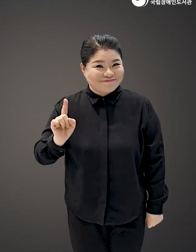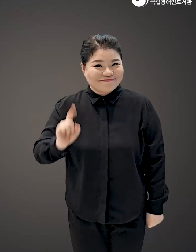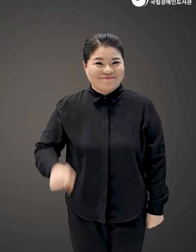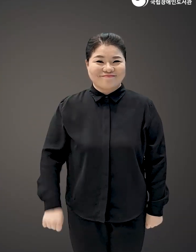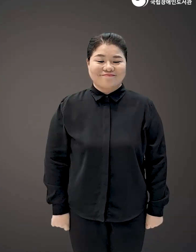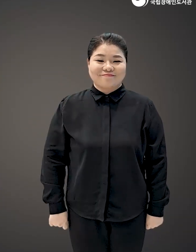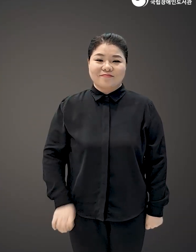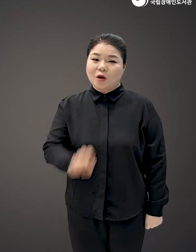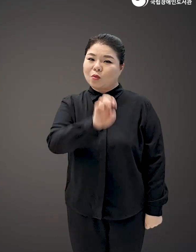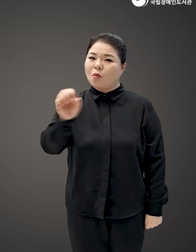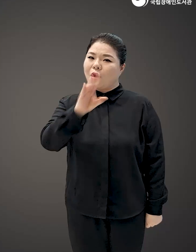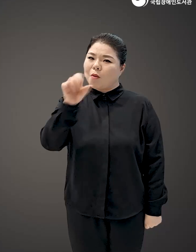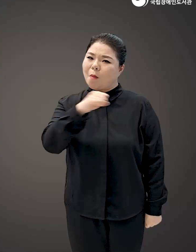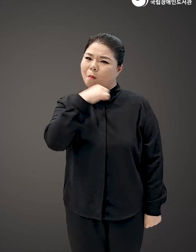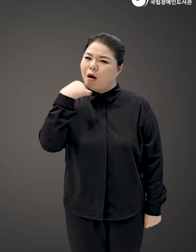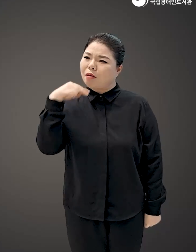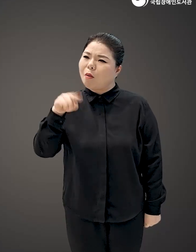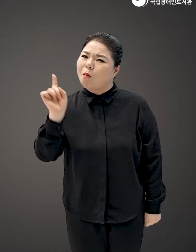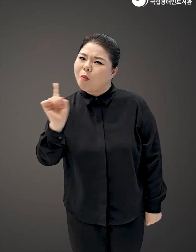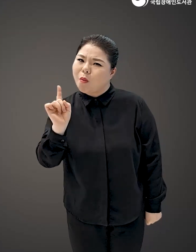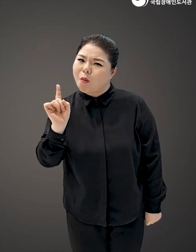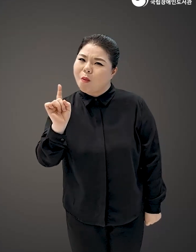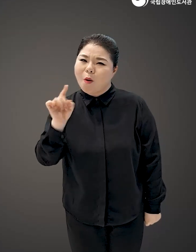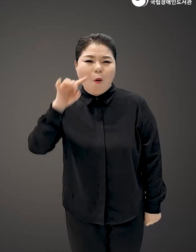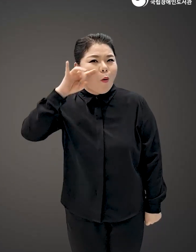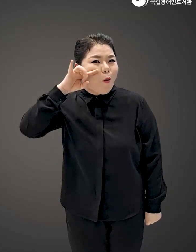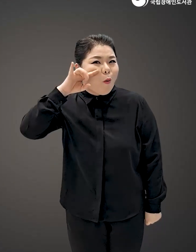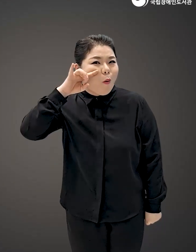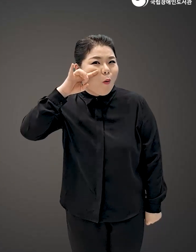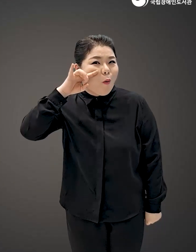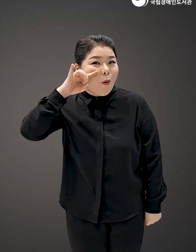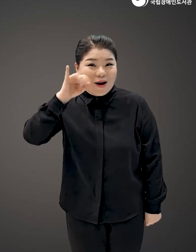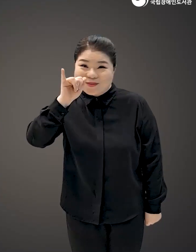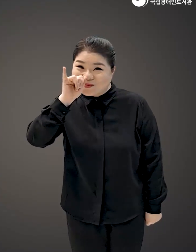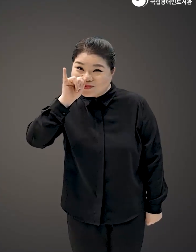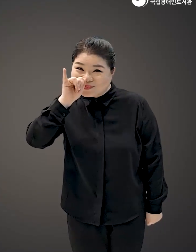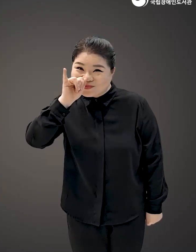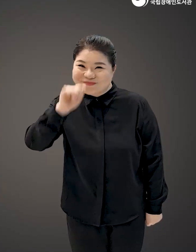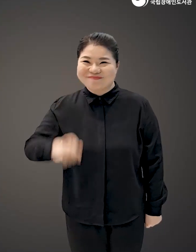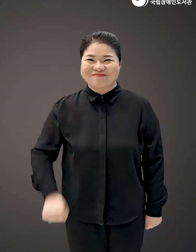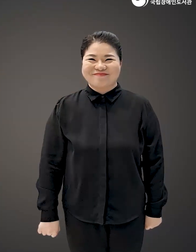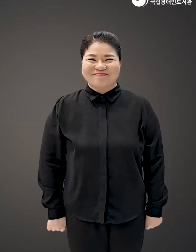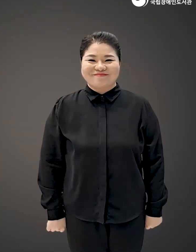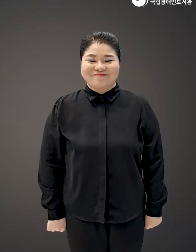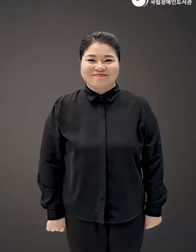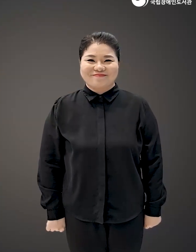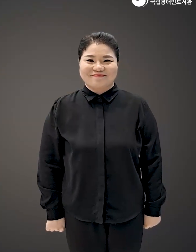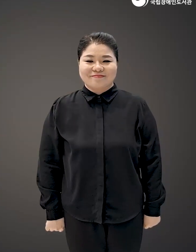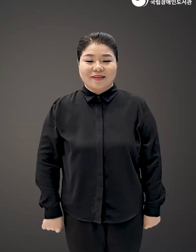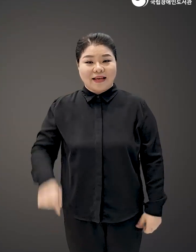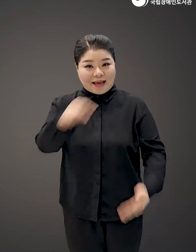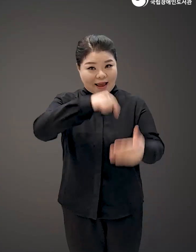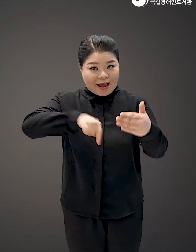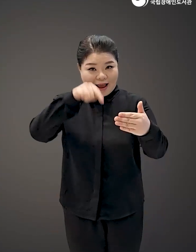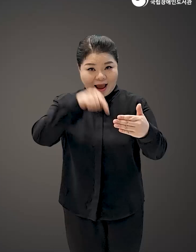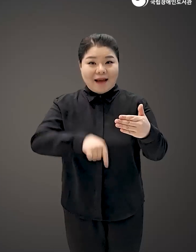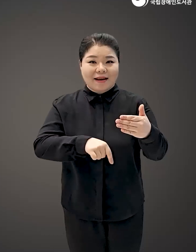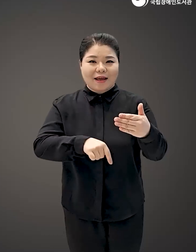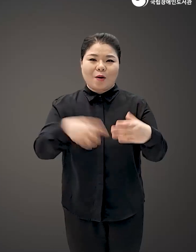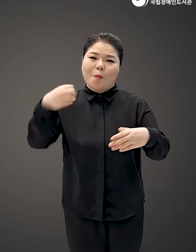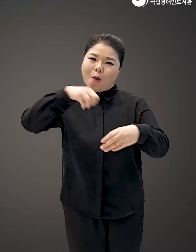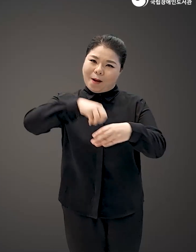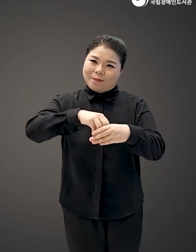어떠신가요? 대체 동아프리카의 맛이 무엇인지 호기심이 생기진 않으셨나요? 그리고 그 속에